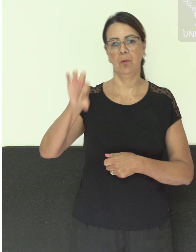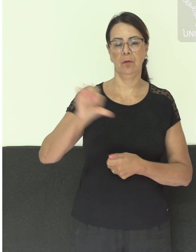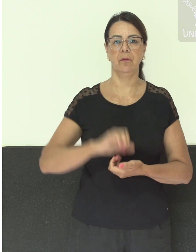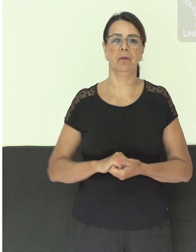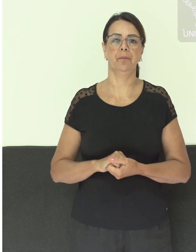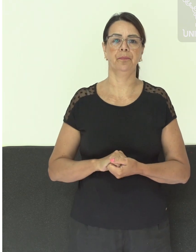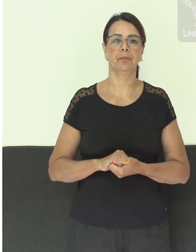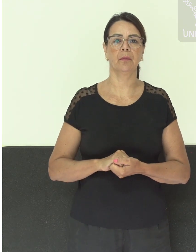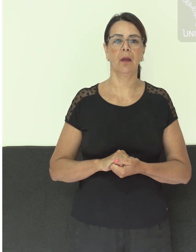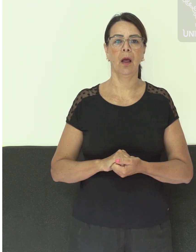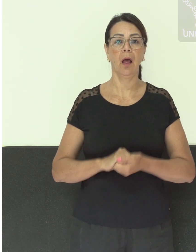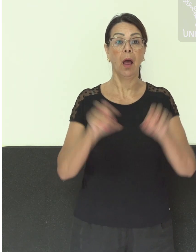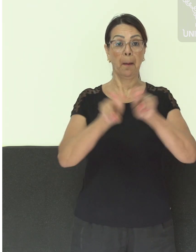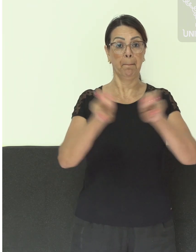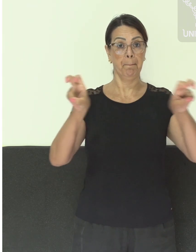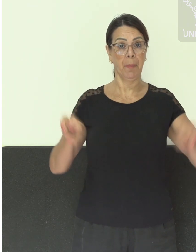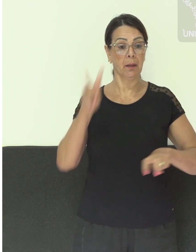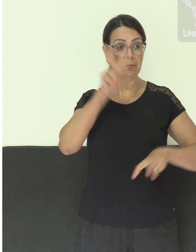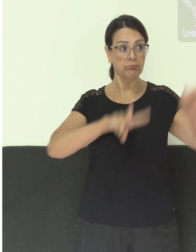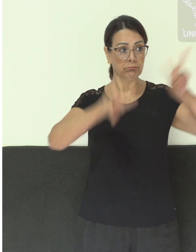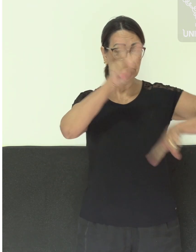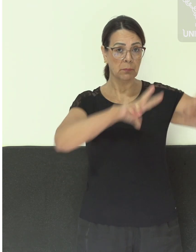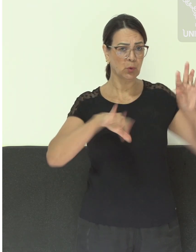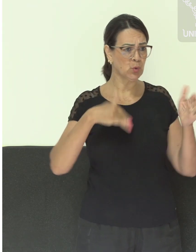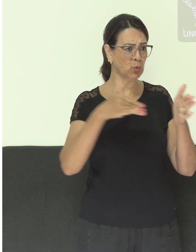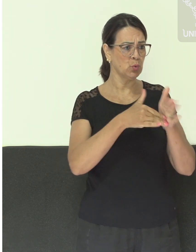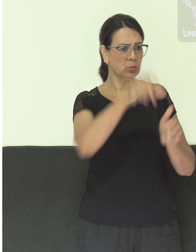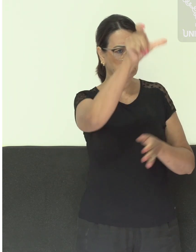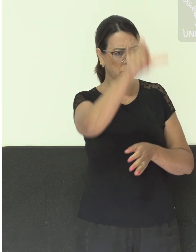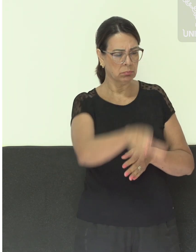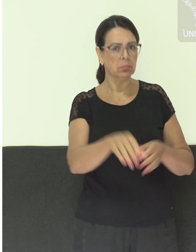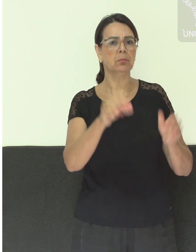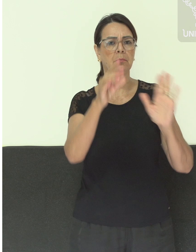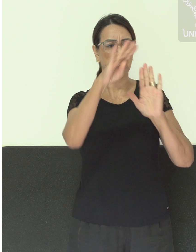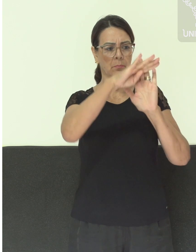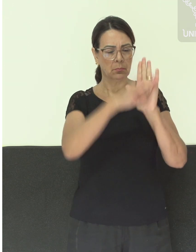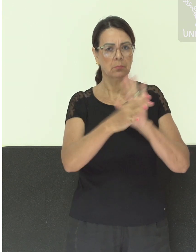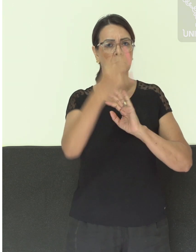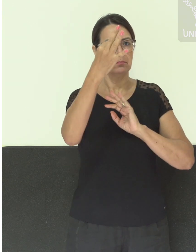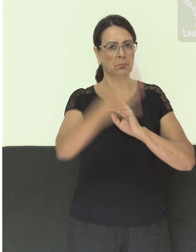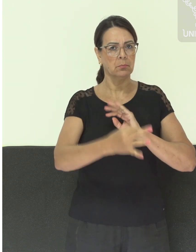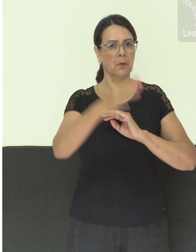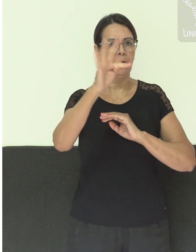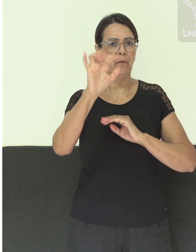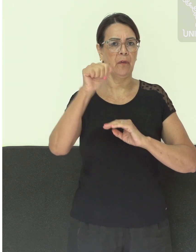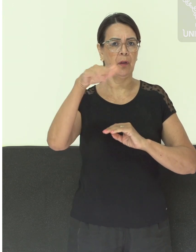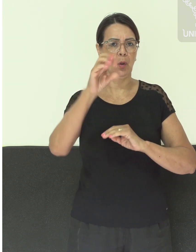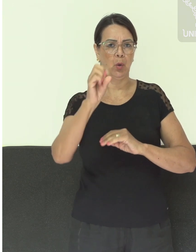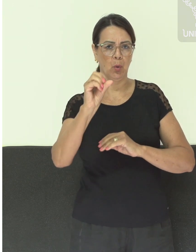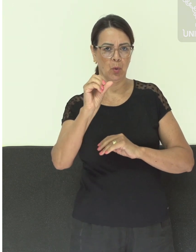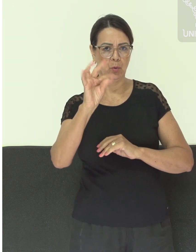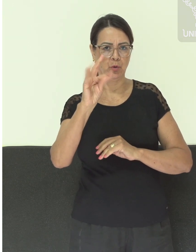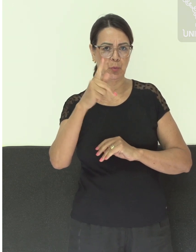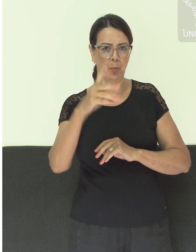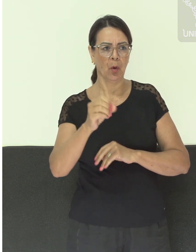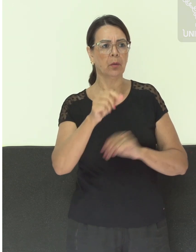7.3.10.9. A referida banca verificará se o mesmo atende aos critérios fenótipos que o